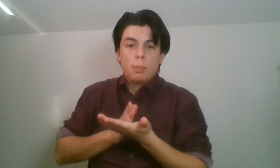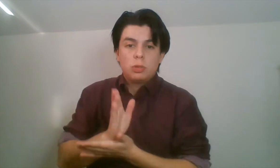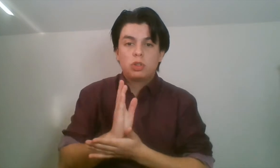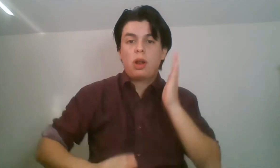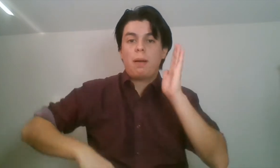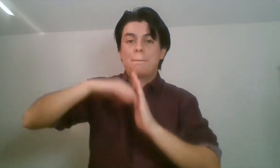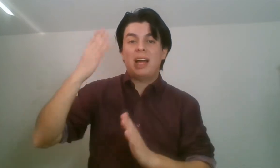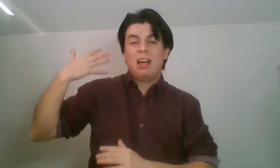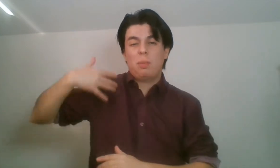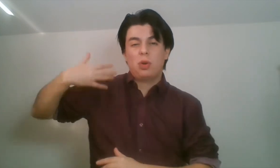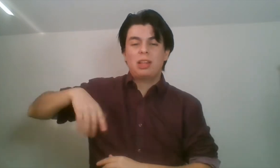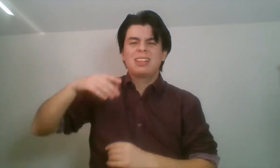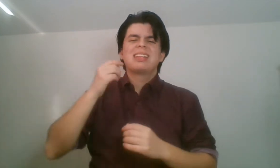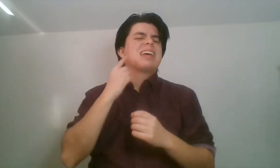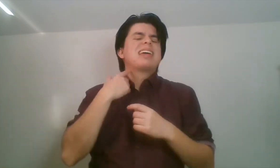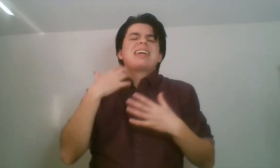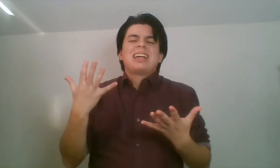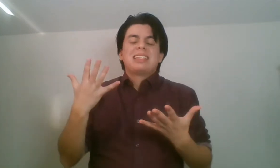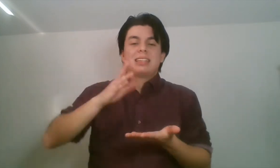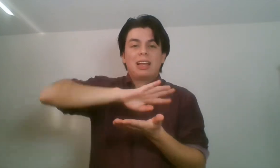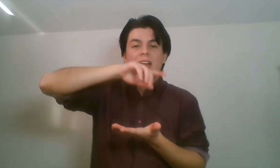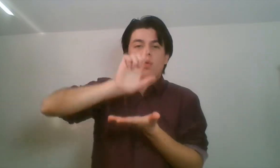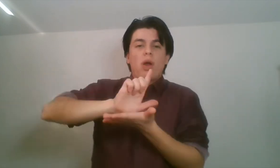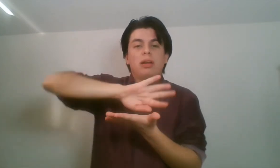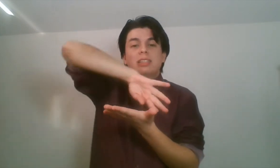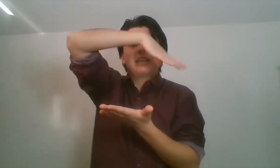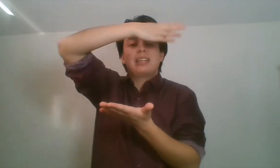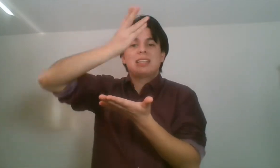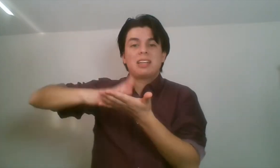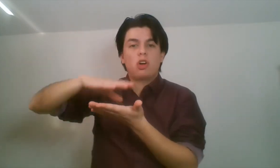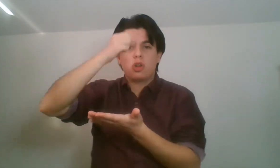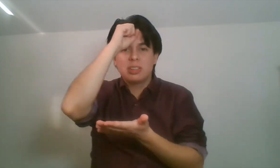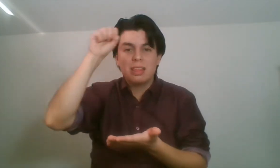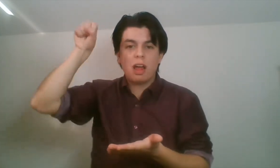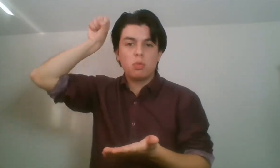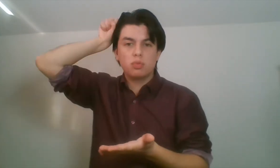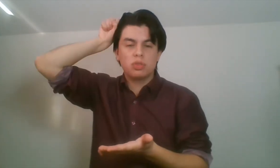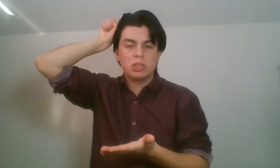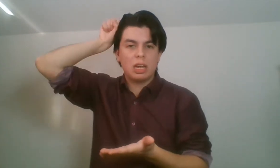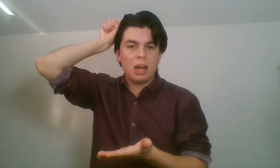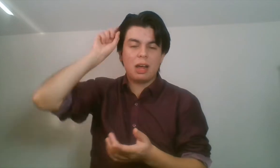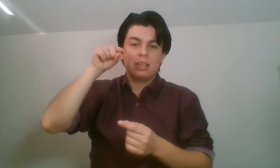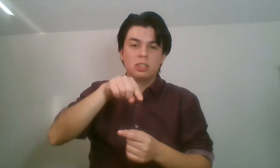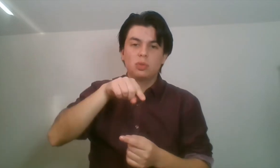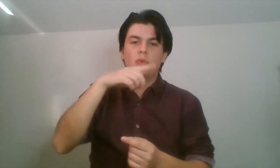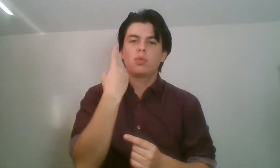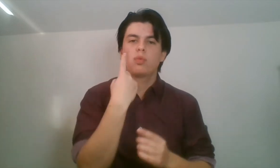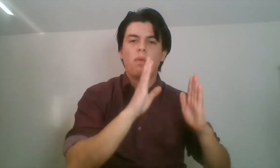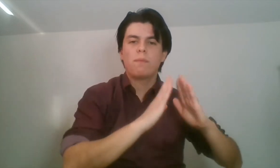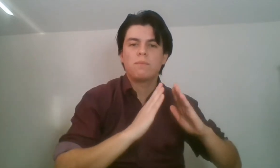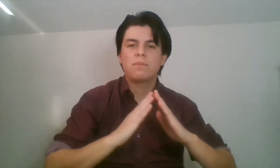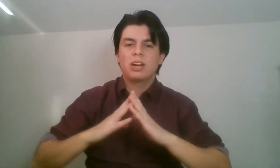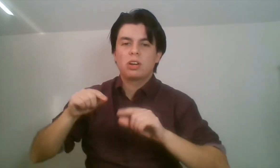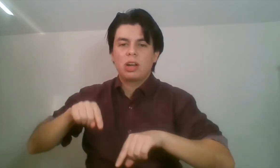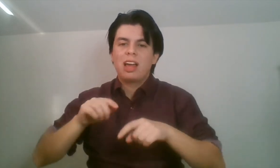En un principio el hito más importante era el Cerro Santa Lucía, pero es un barrio que se ha